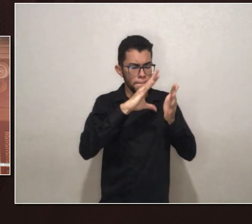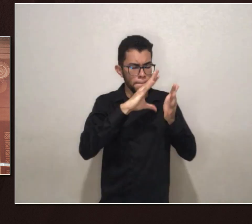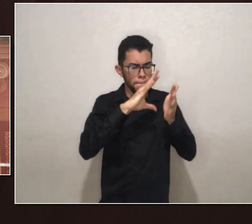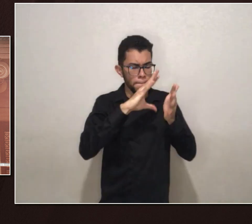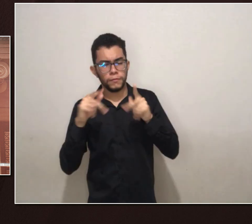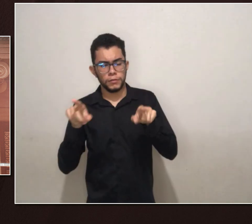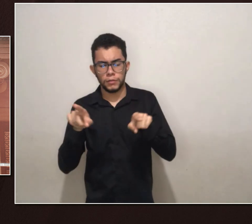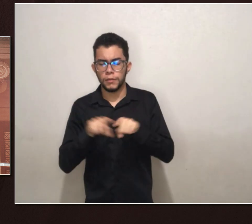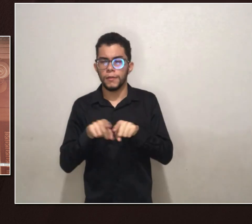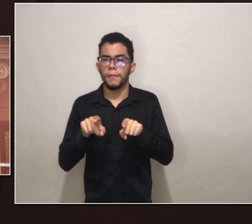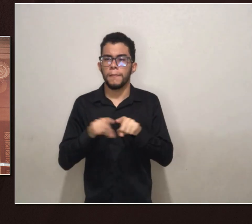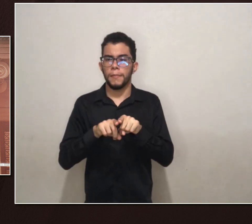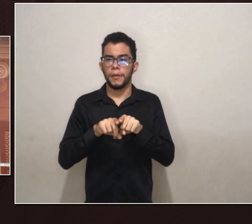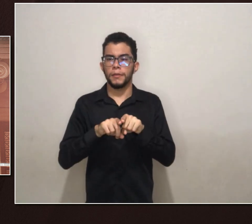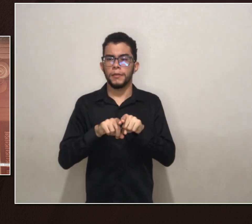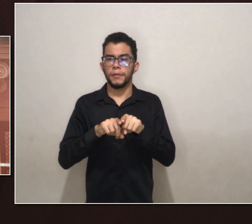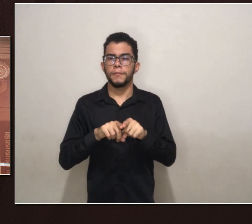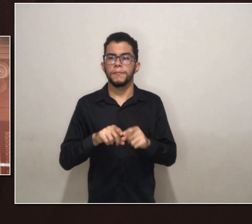profética. E